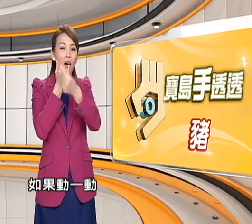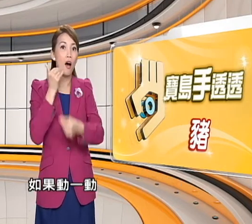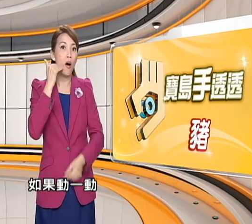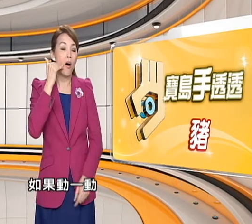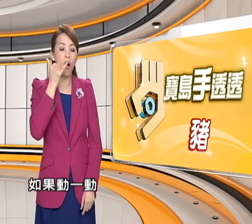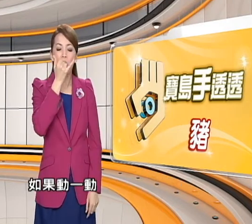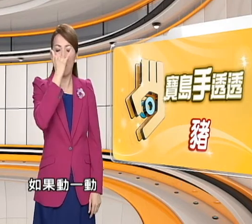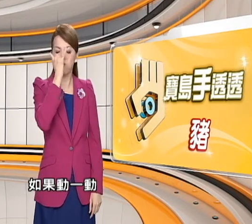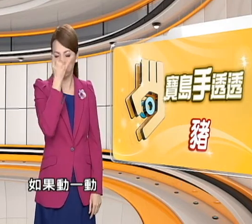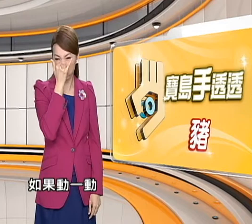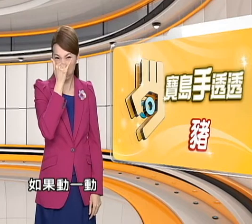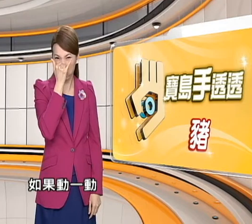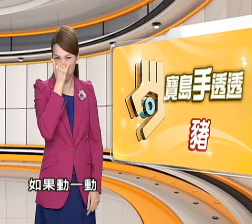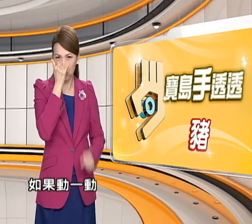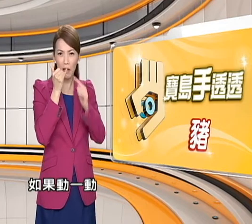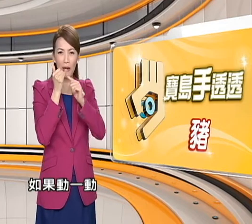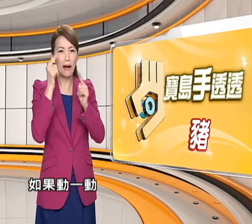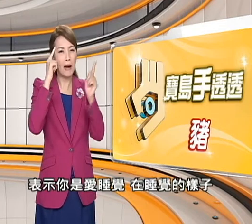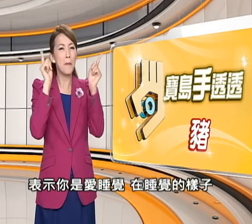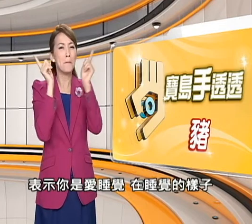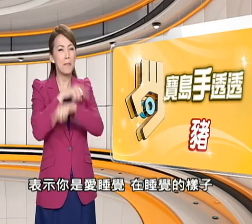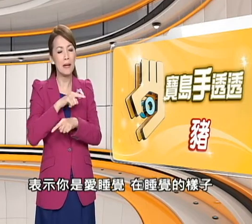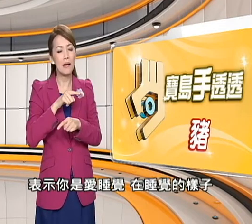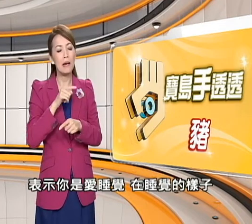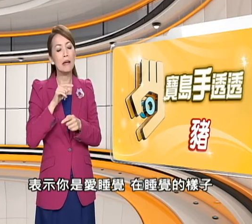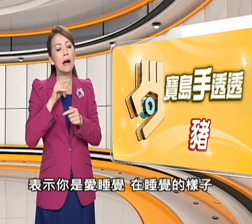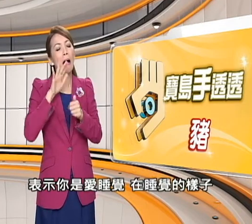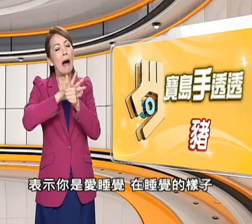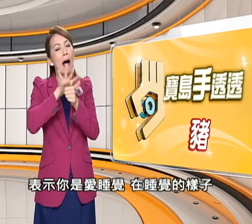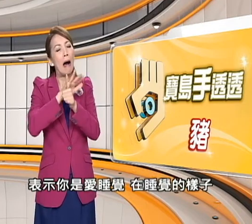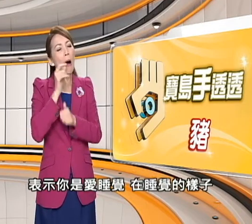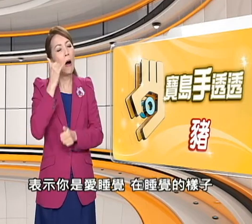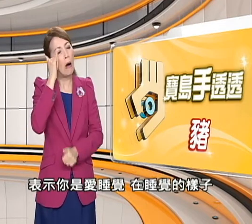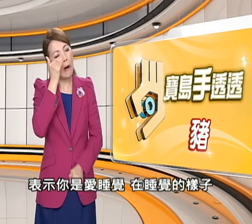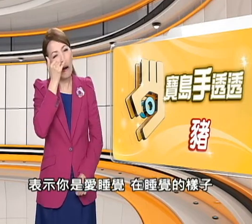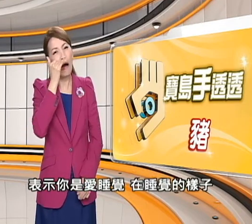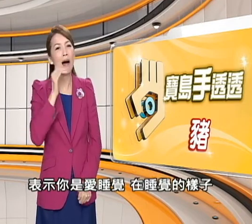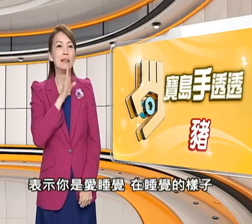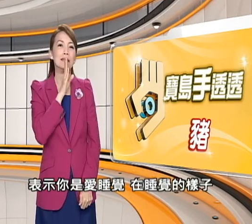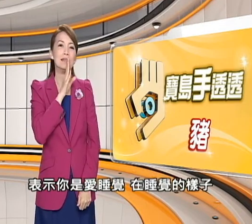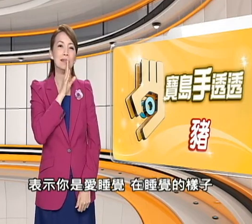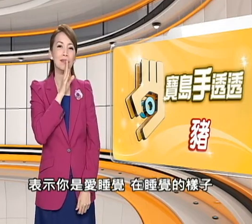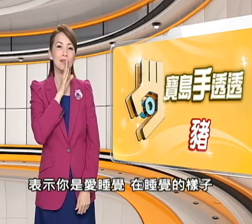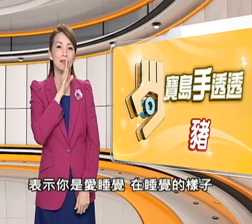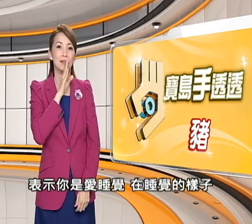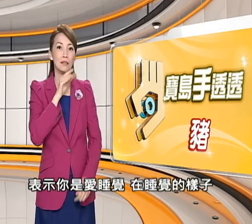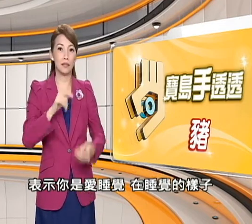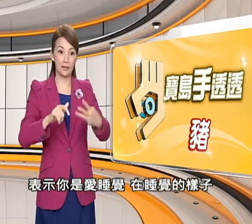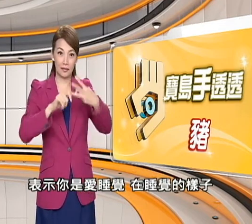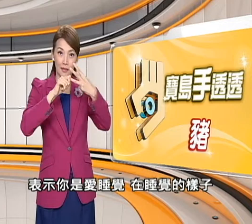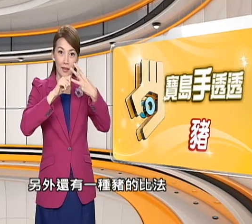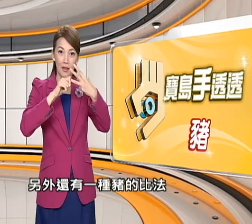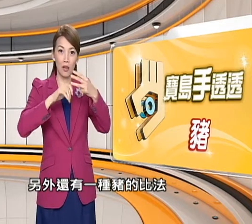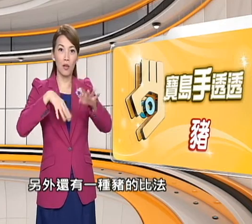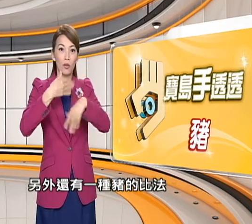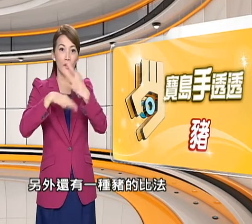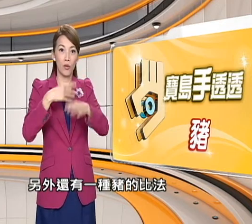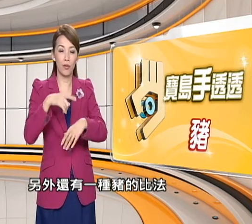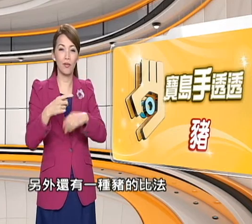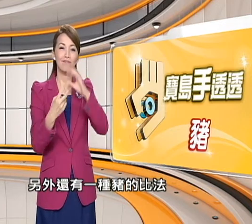子，如果动一动，表示你是爱睡觉，在睡觉的样子。另外还有一种猪的笔